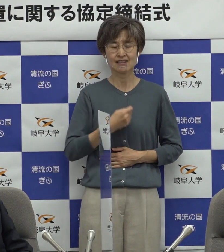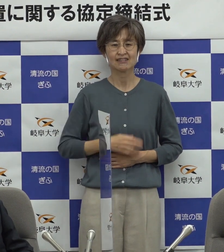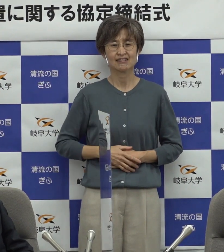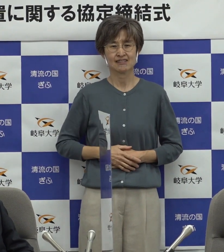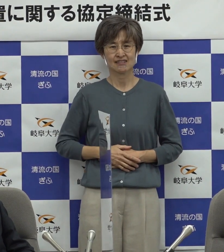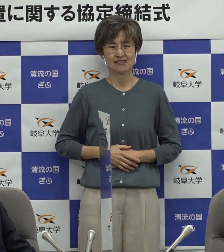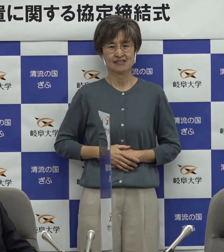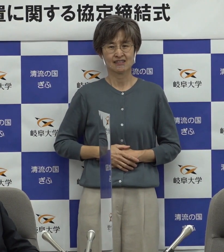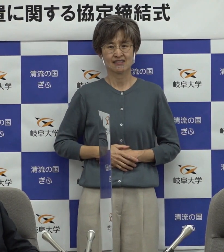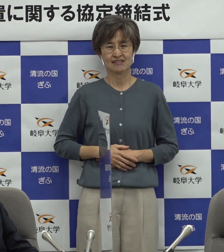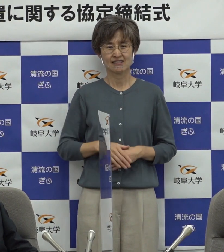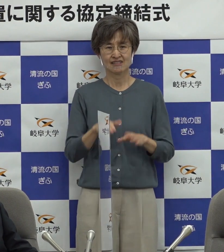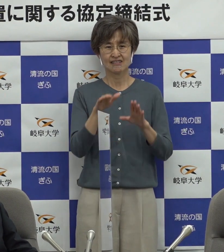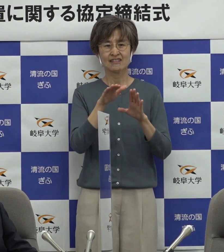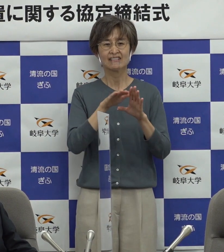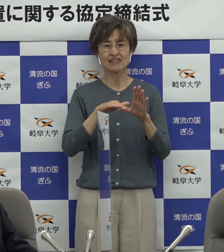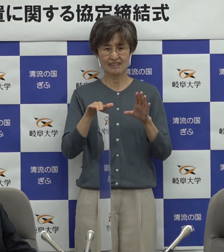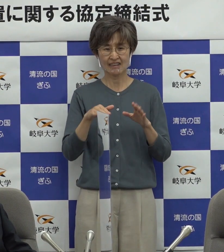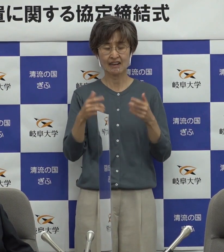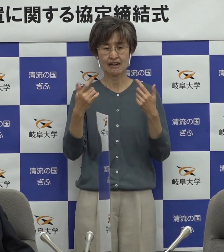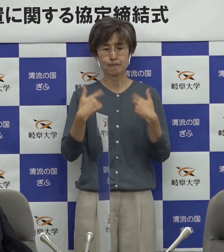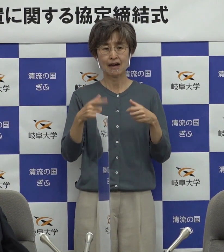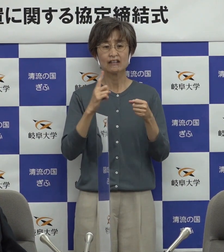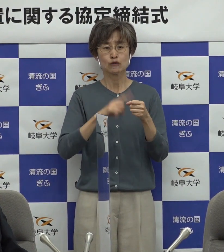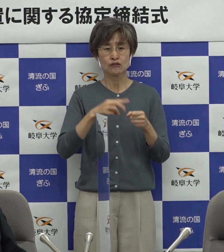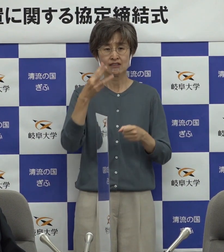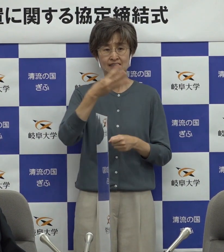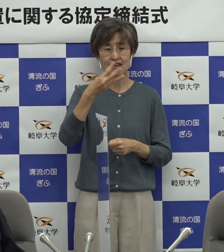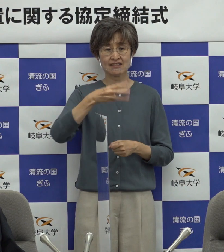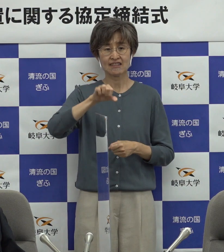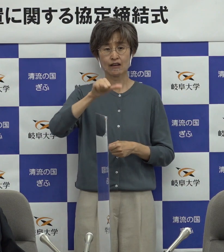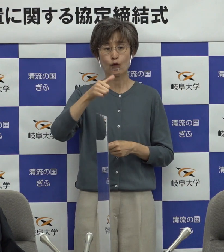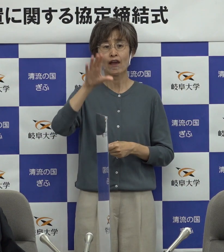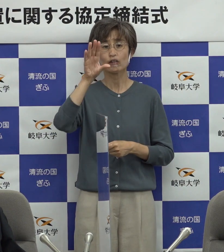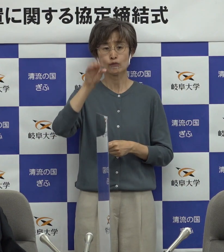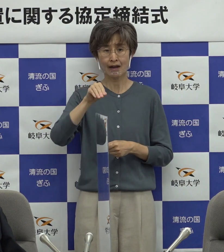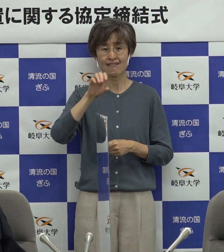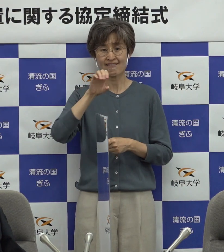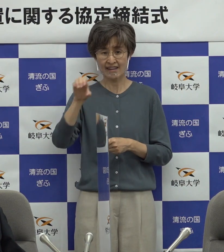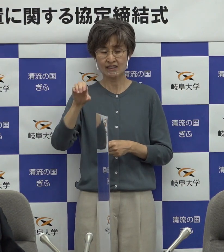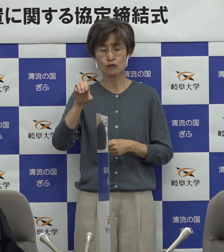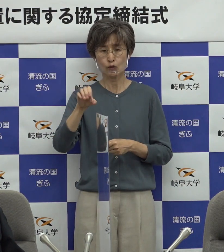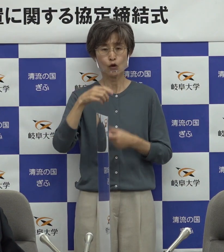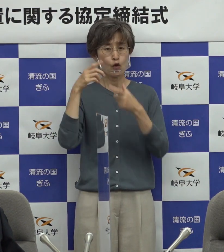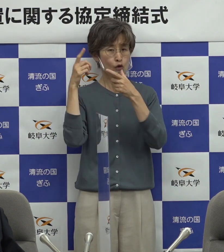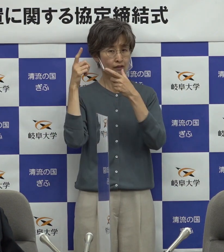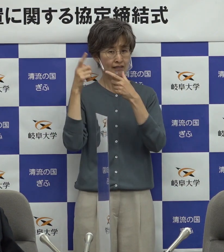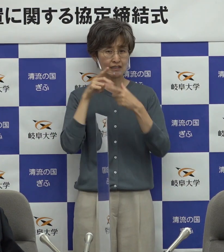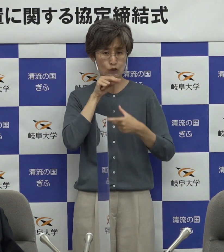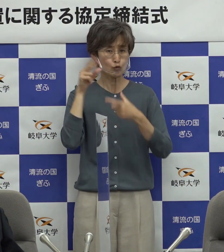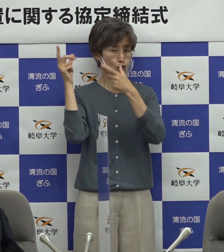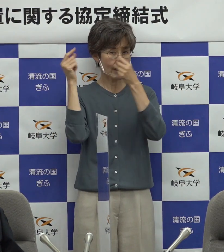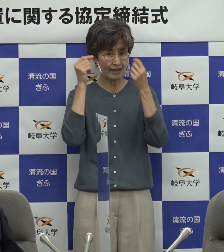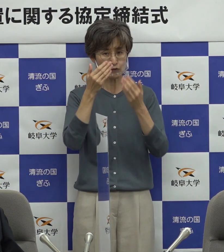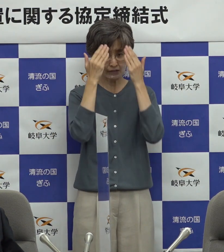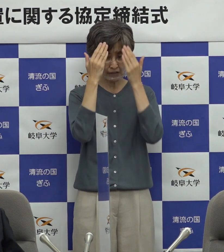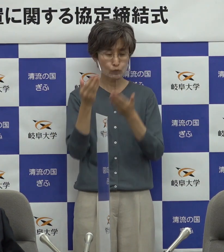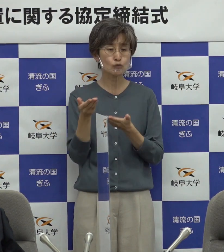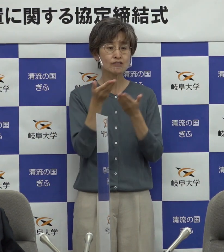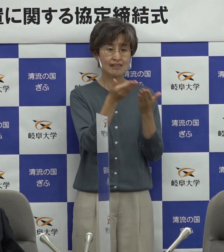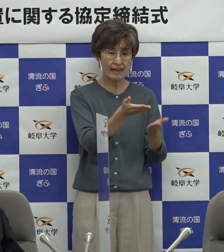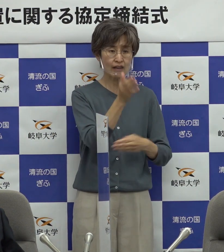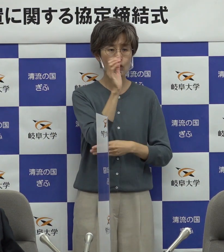が毎年度3500万円を岐阜大学に寄付して、で講座をやってもらう、そういうことでよろしい